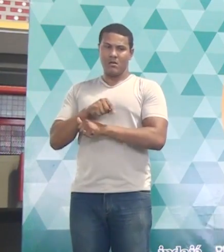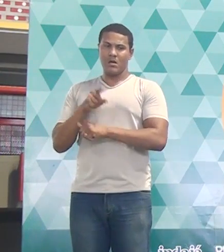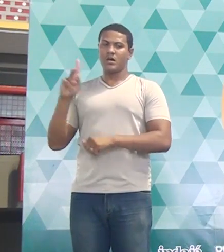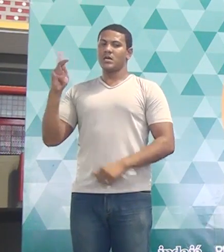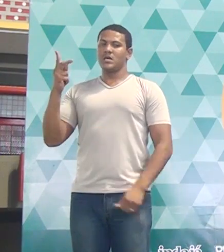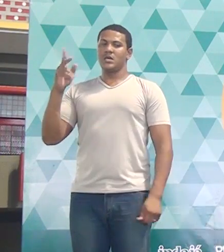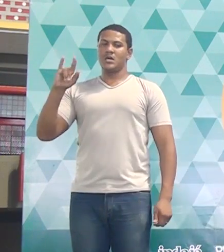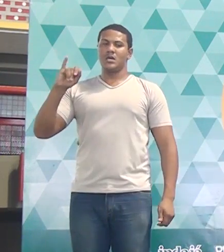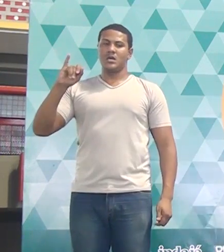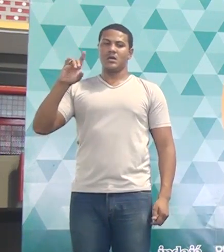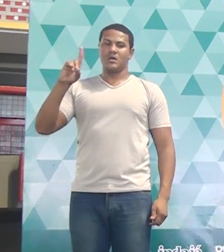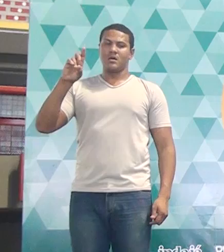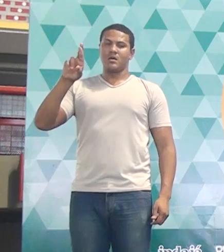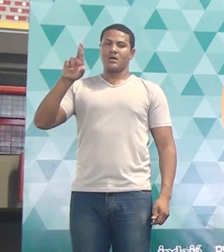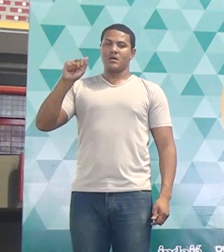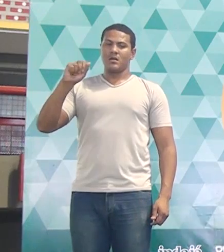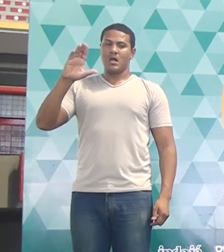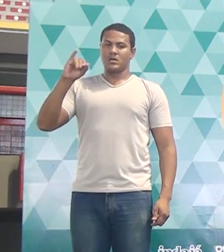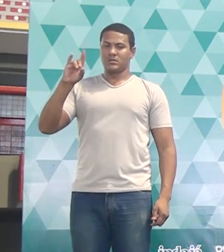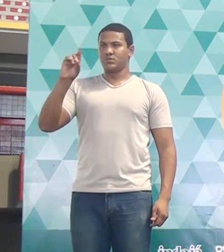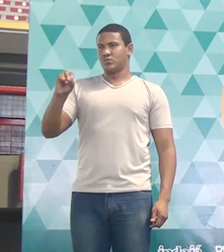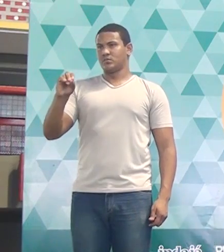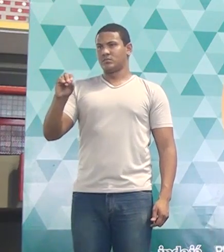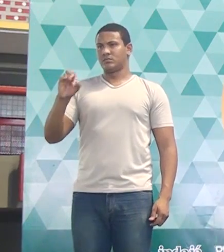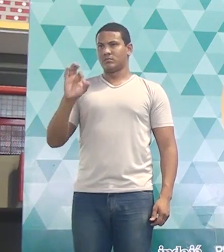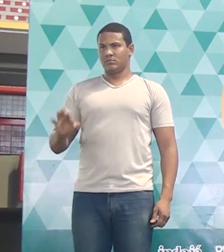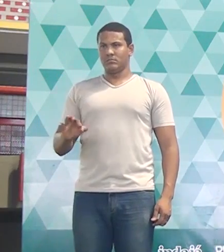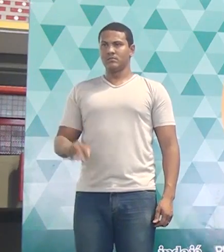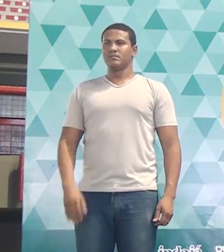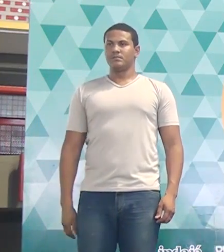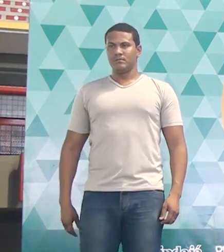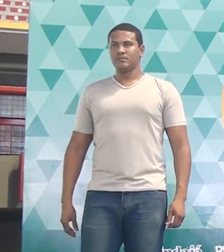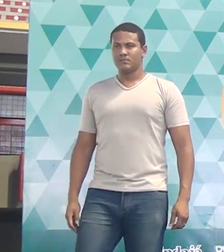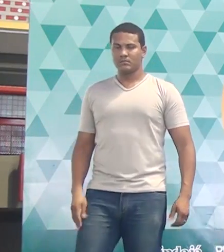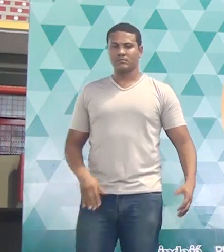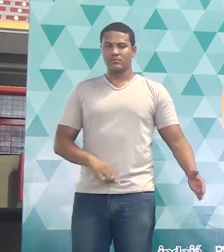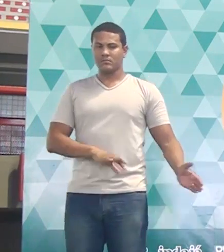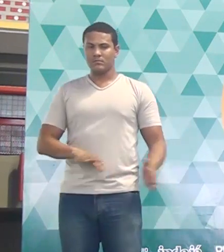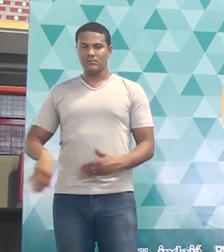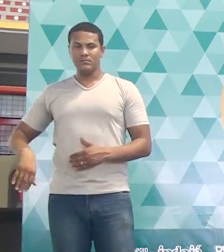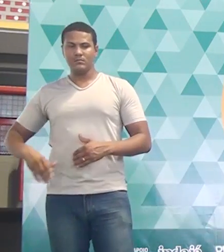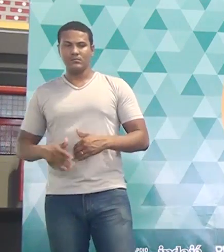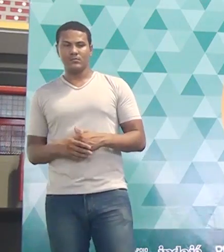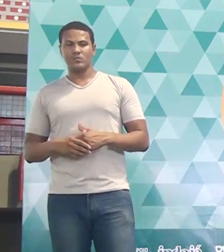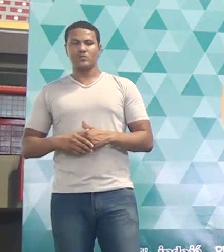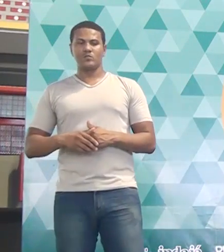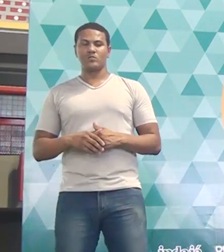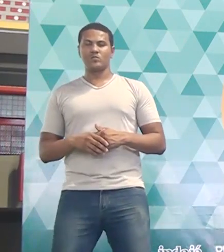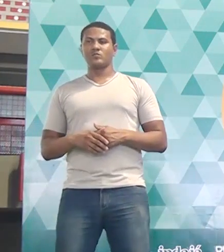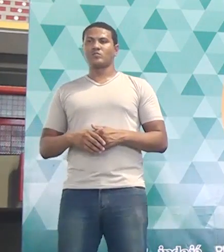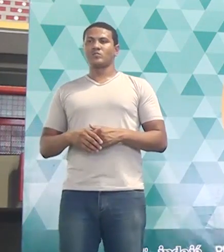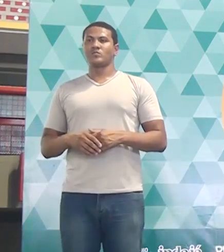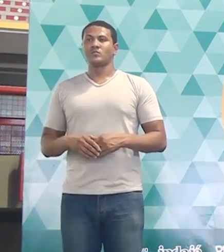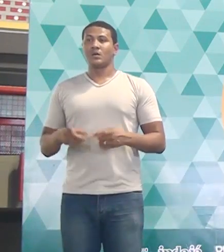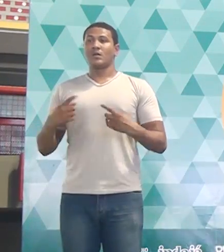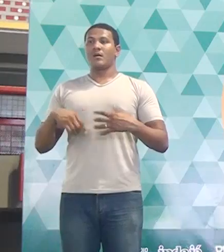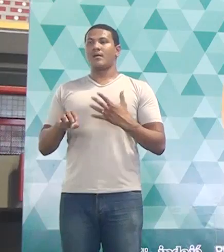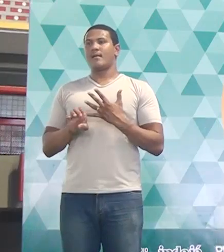O item E fala, pessoal, que o FeOH3 é solúvel na água.